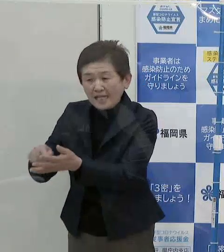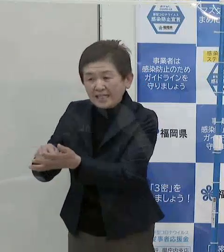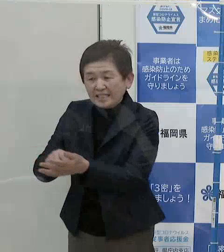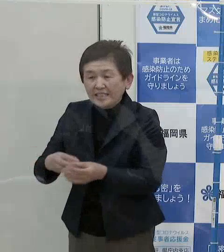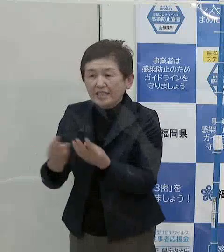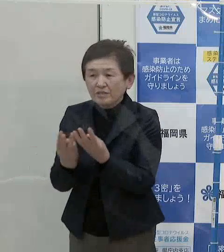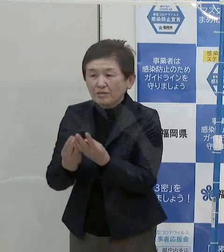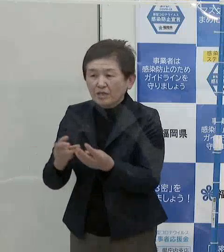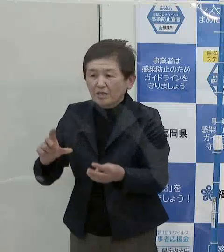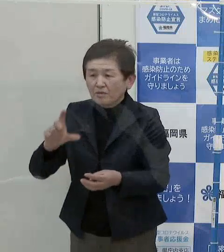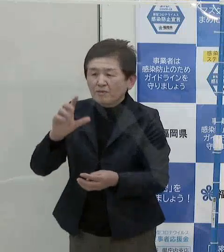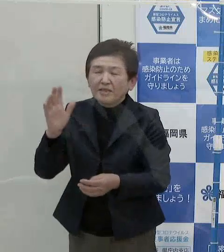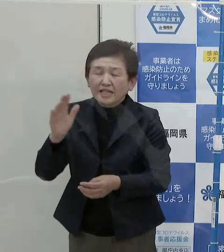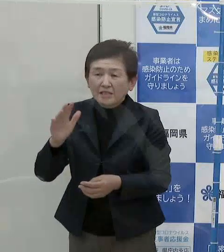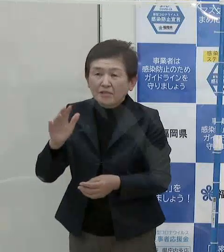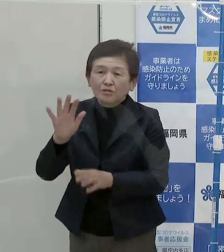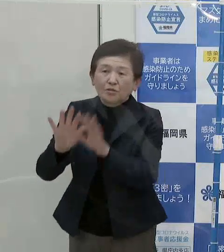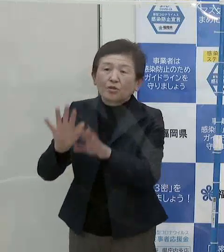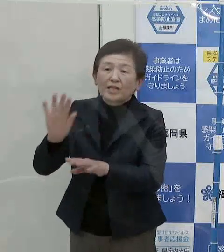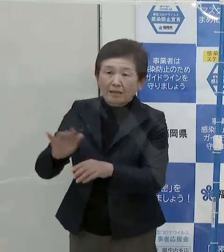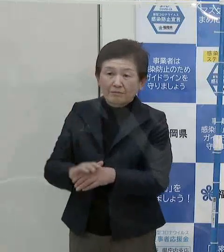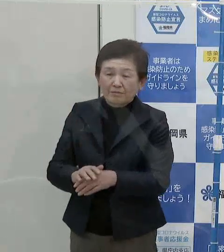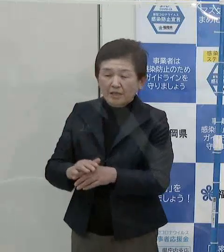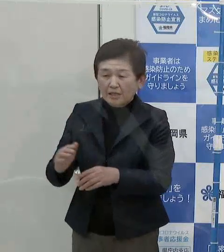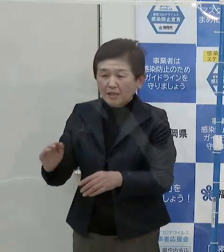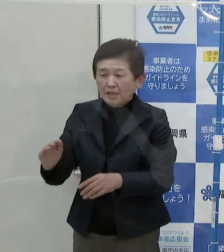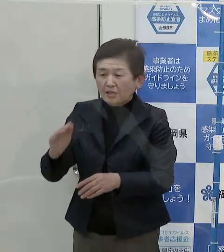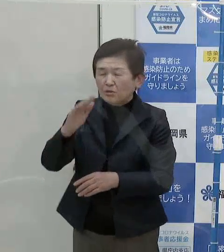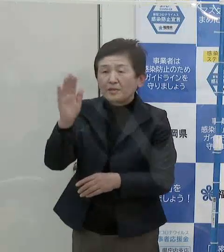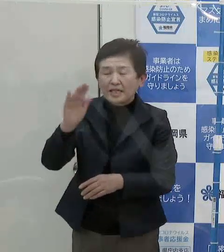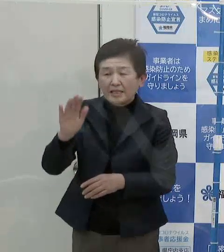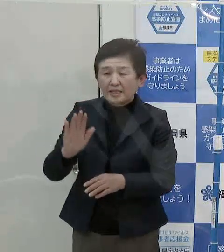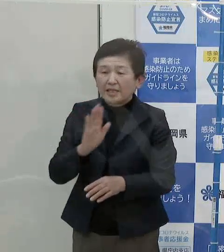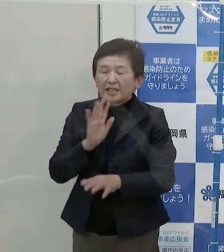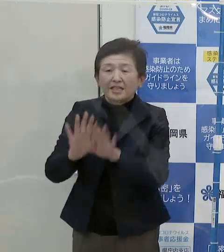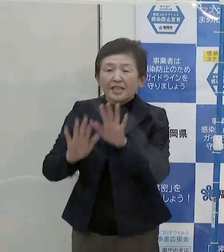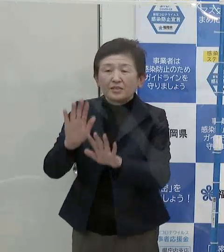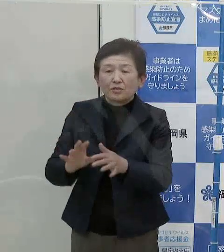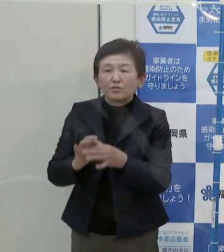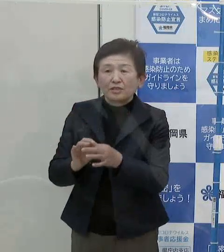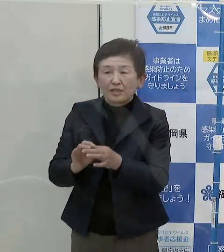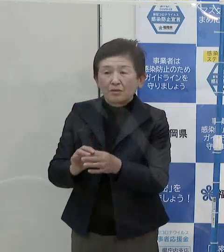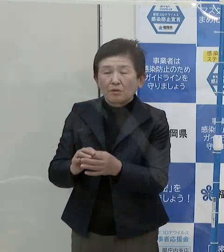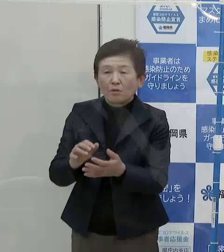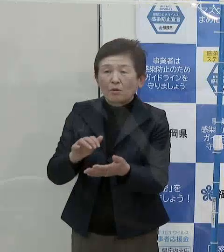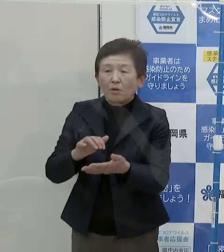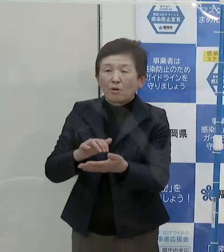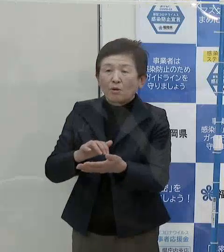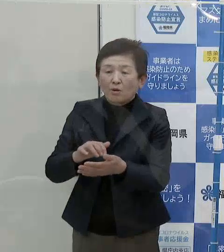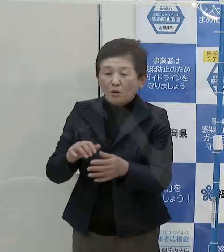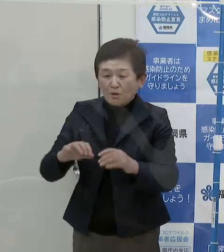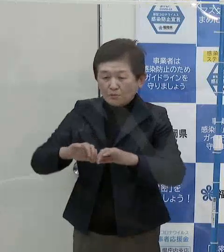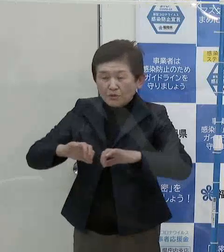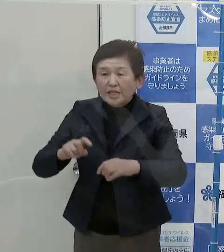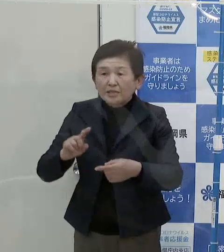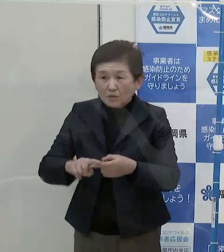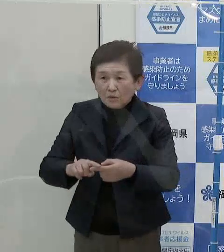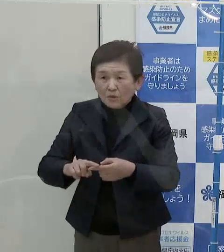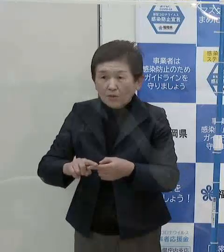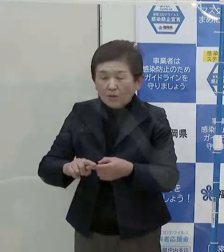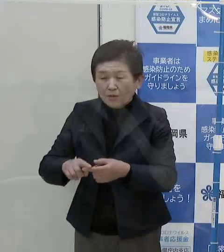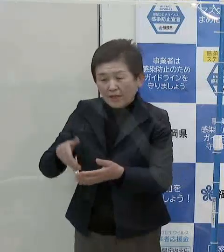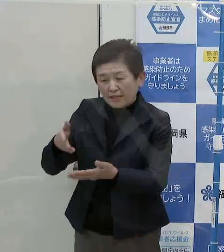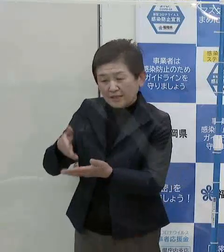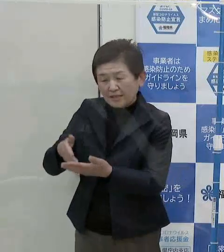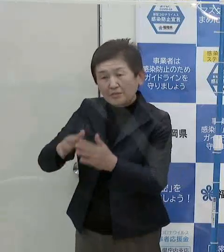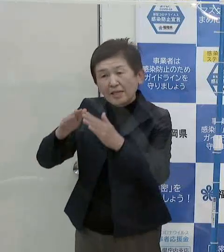か伸び悩んでいる状況にあると思うんですけど、 はい、 伸び悩んでいる現状についての分析と 背 景と、 はい、 それとですね、あと説明会という対